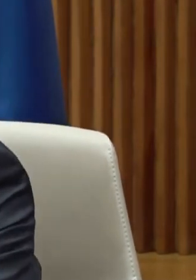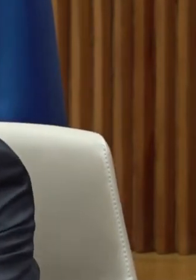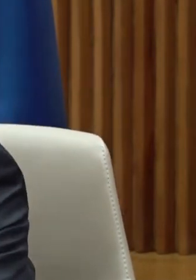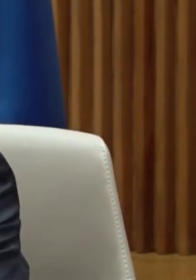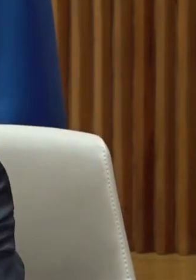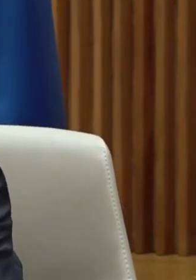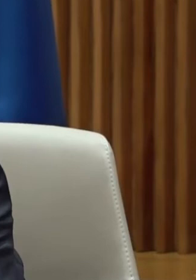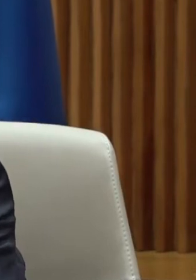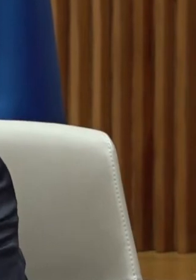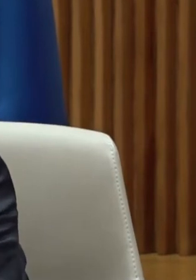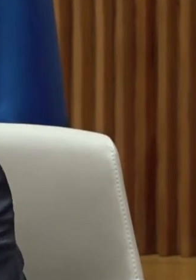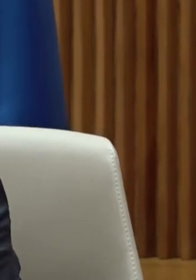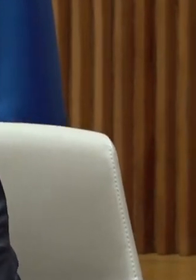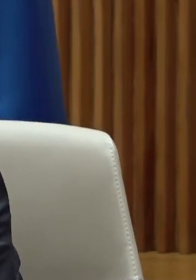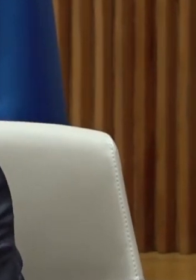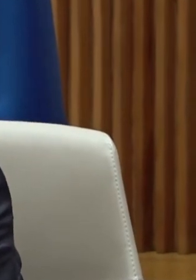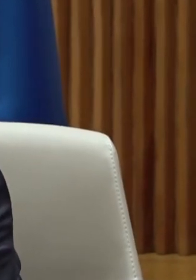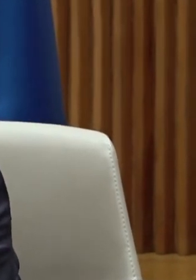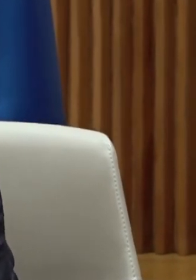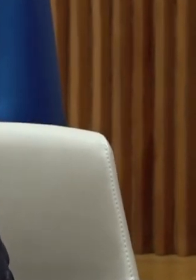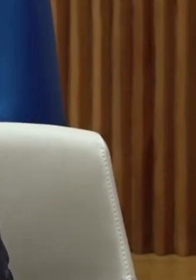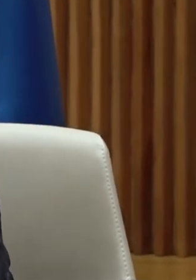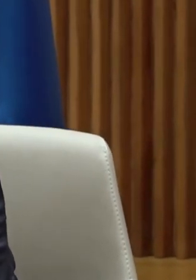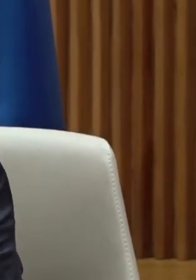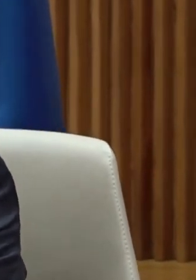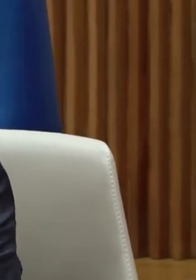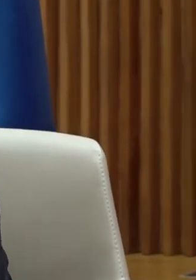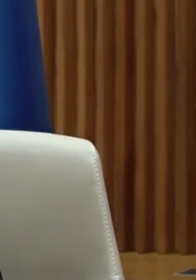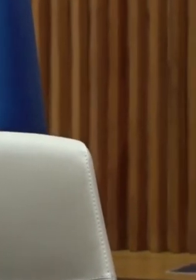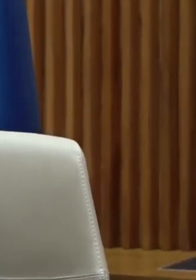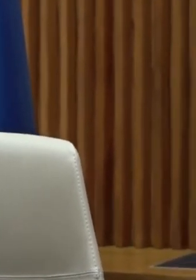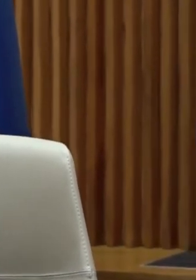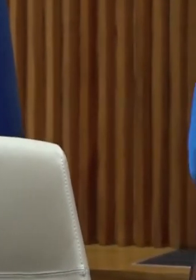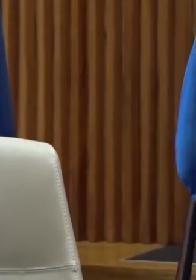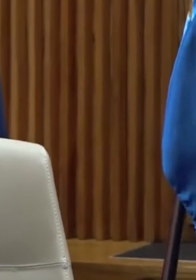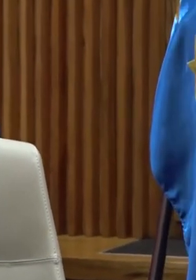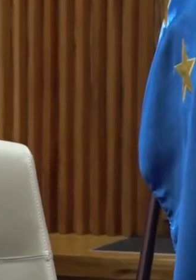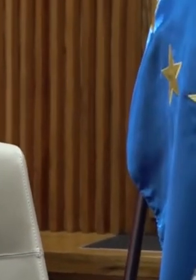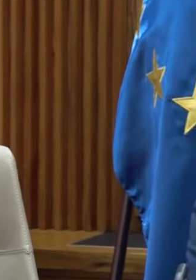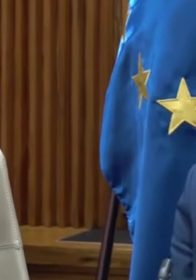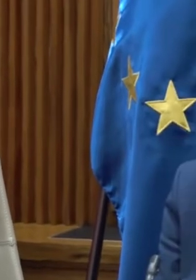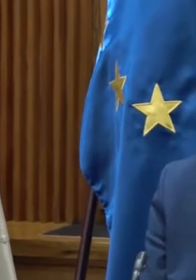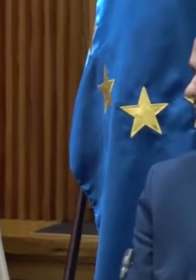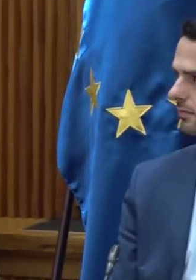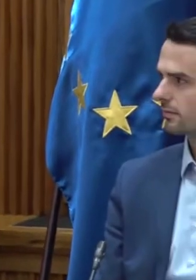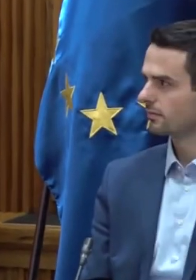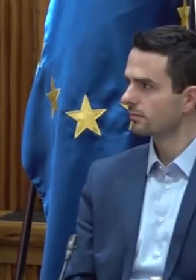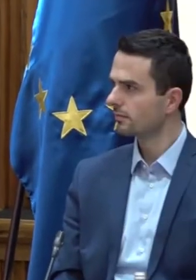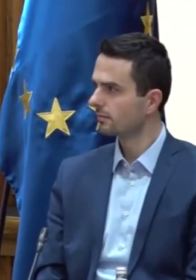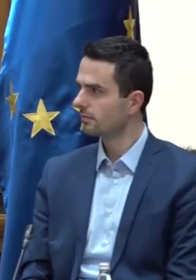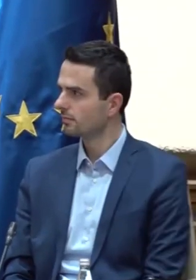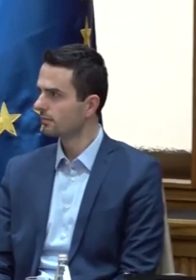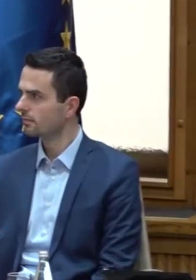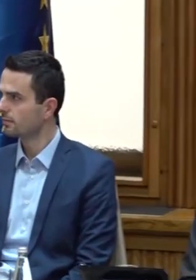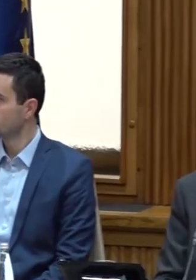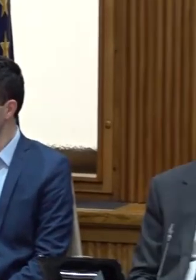do likvidnostnih pomoči. V tem trenutku še enkrat ponavljam, je za nas življenjskega pomena,